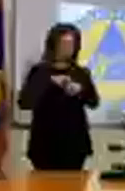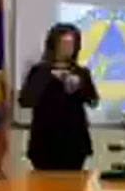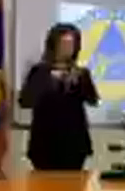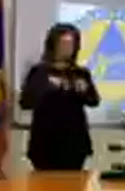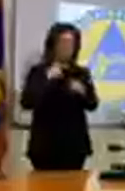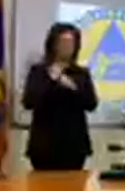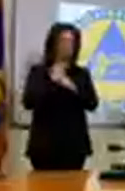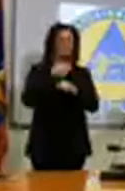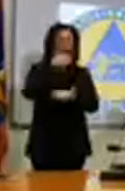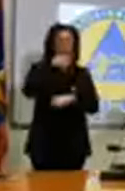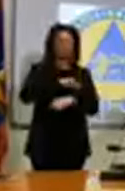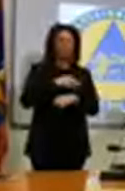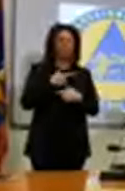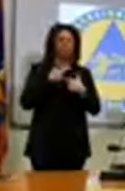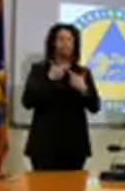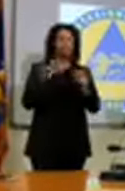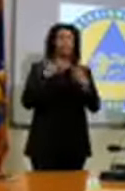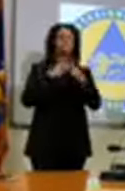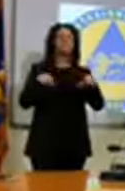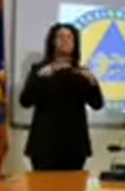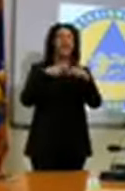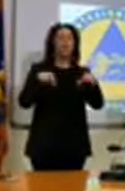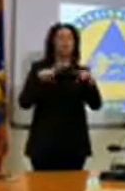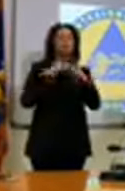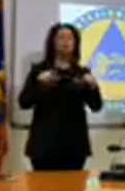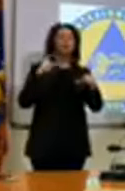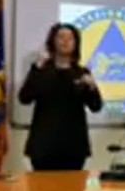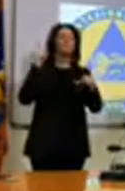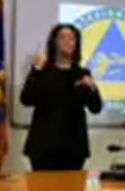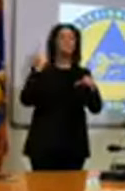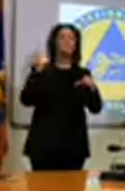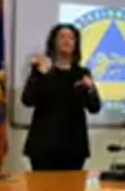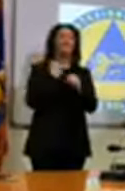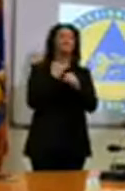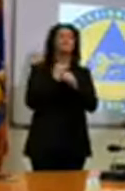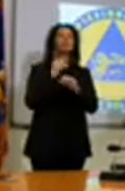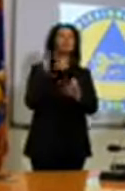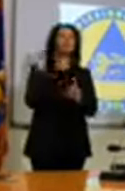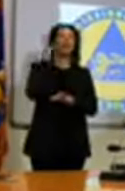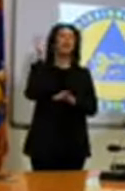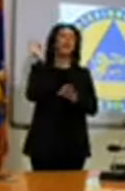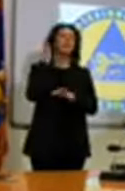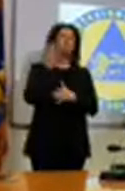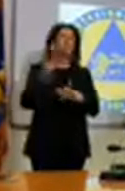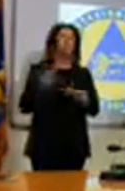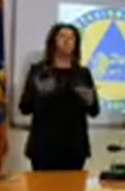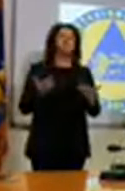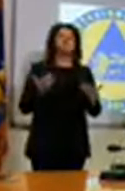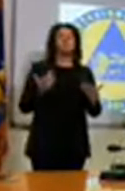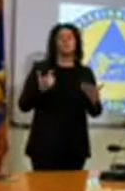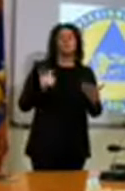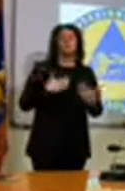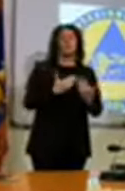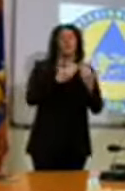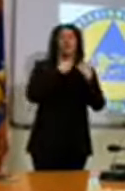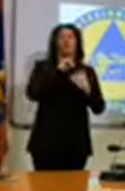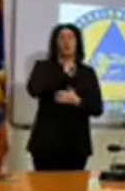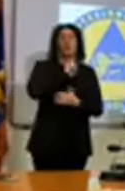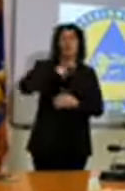dei voucher per lavoratori occasionali? Non è la nostra competenza attivare i voucher, però capisco la